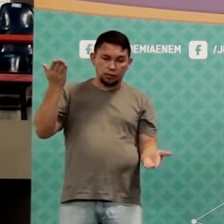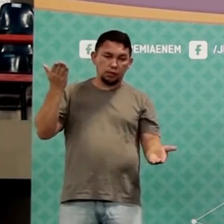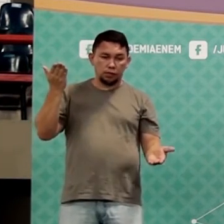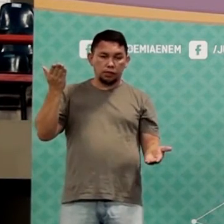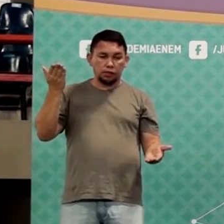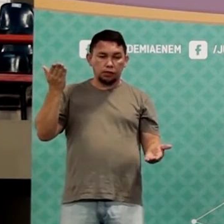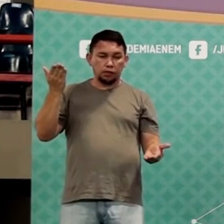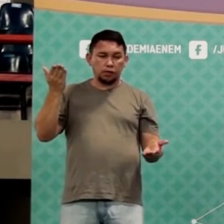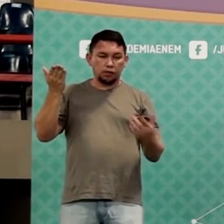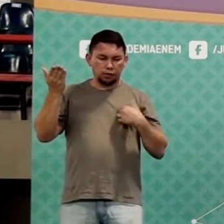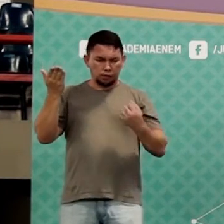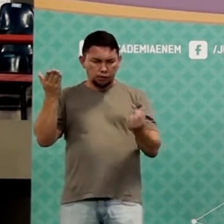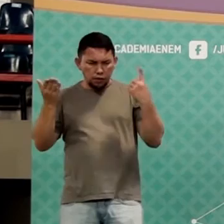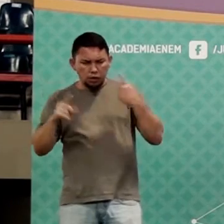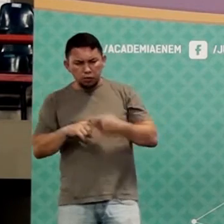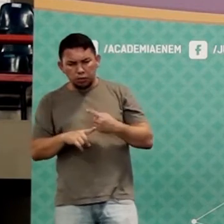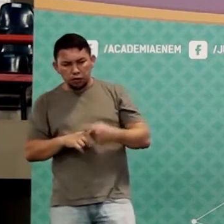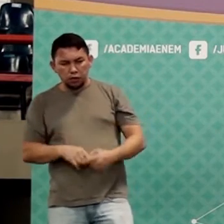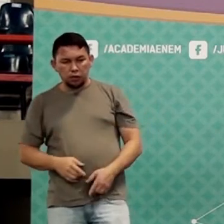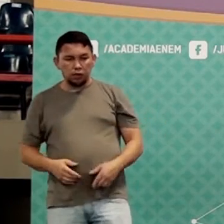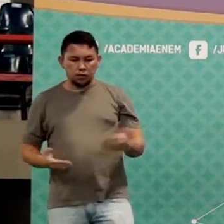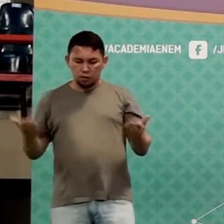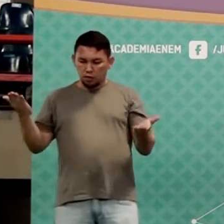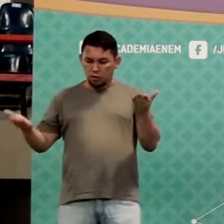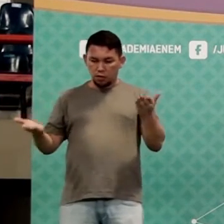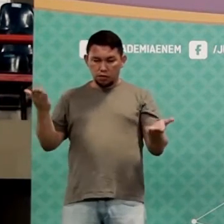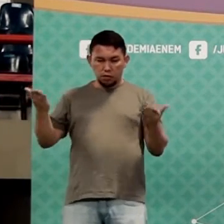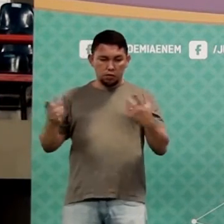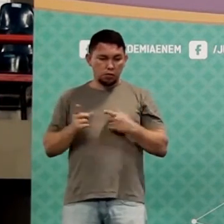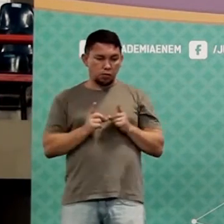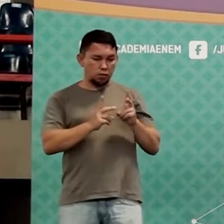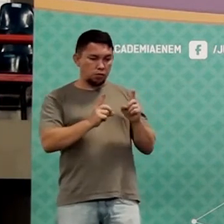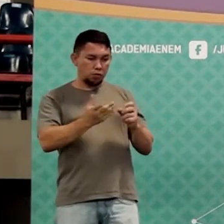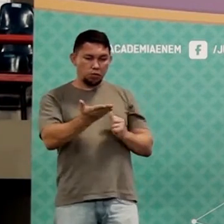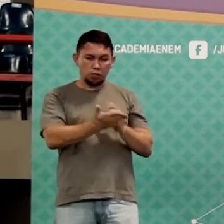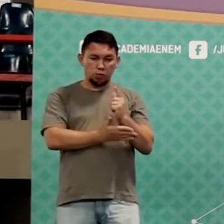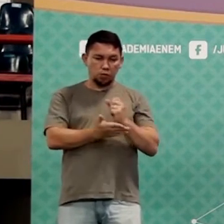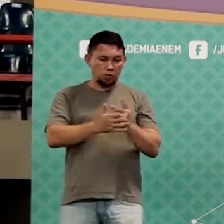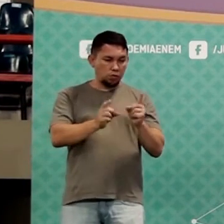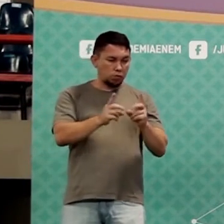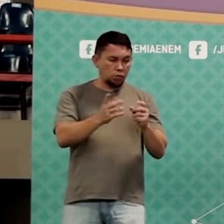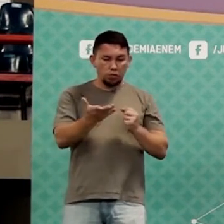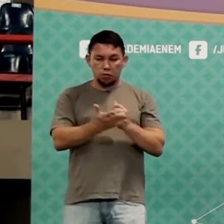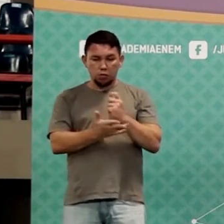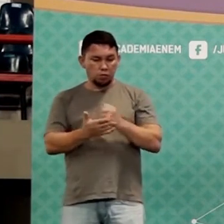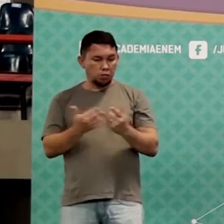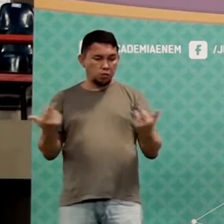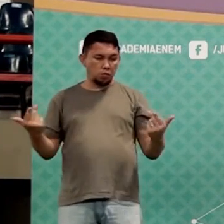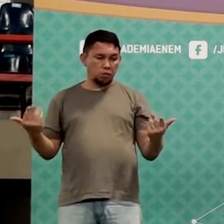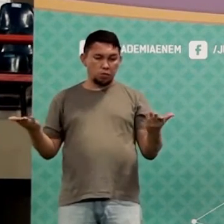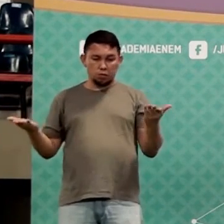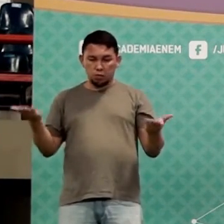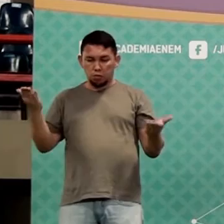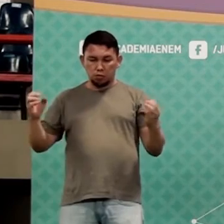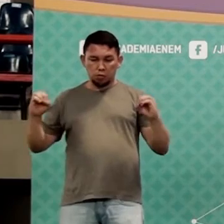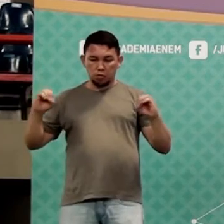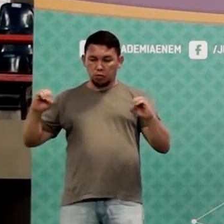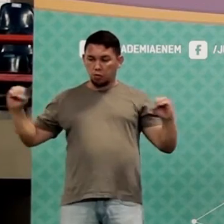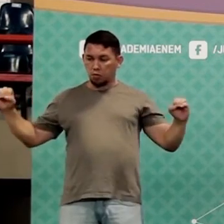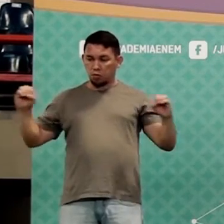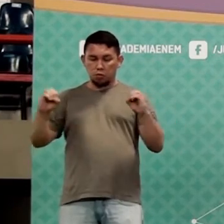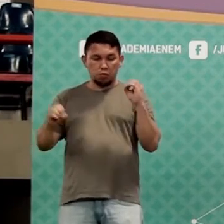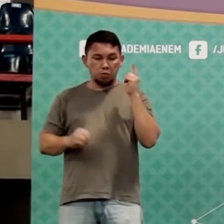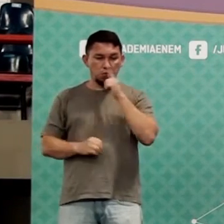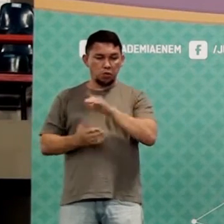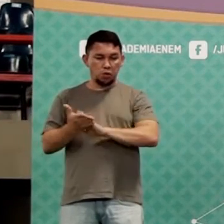Desequilibrar, viu? Vale, por quê? Porque se tu equilibrar, o que tu vende, tu compra. Zerou. Não